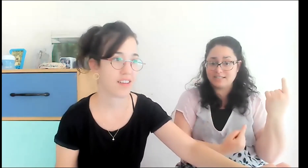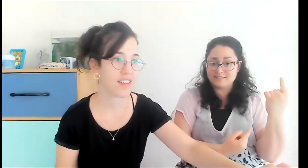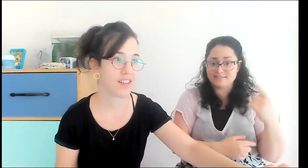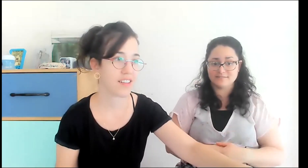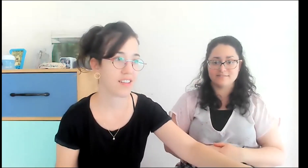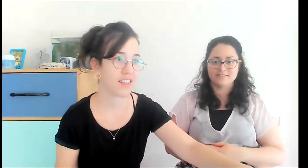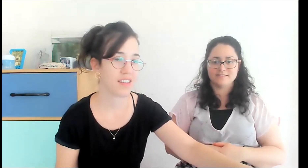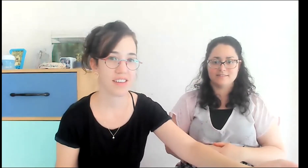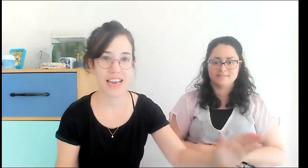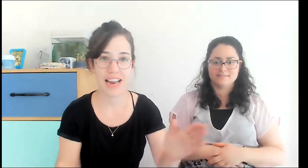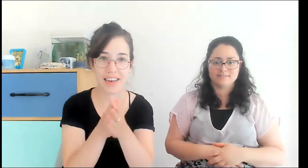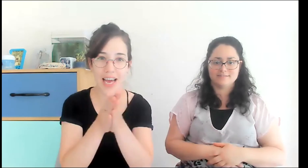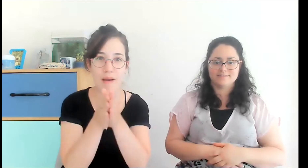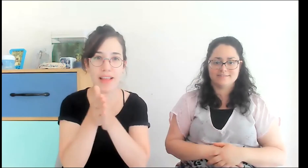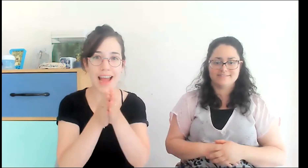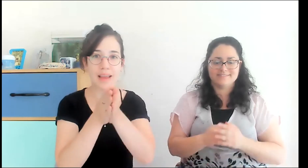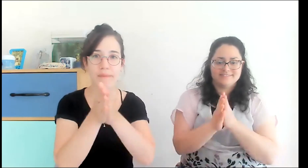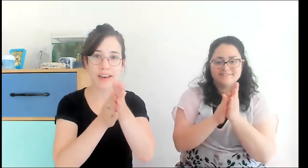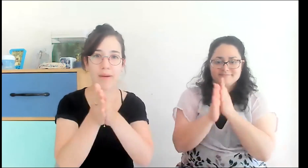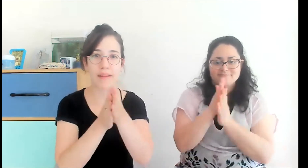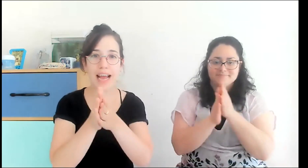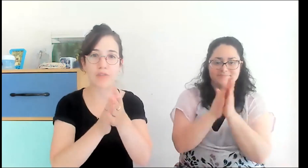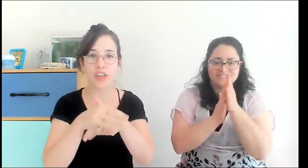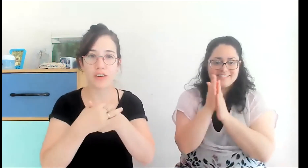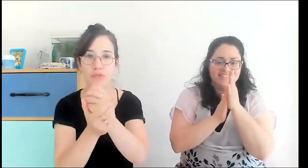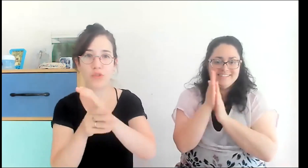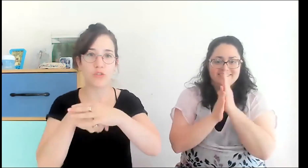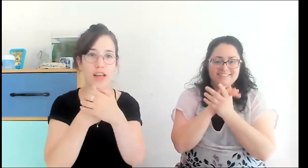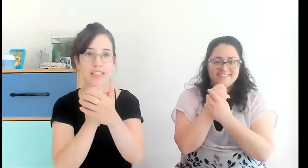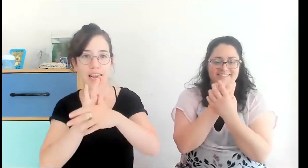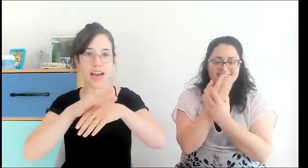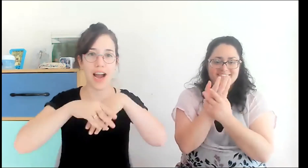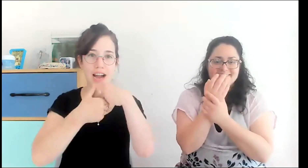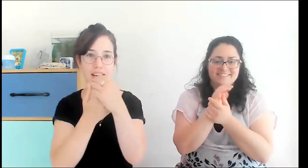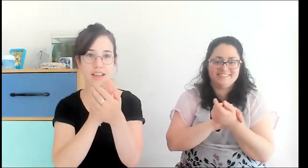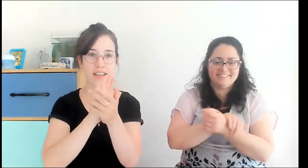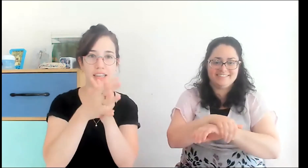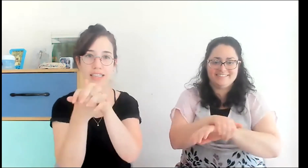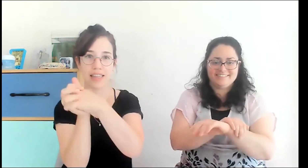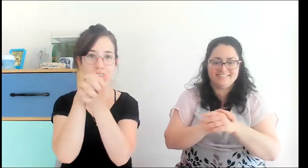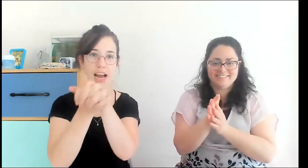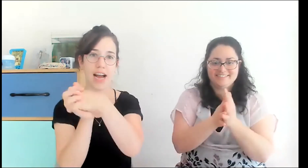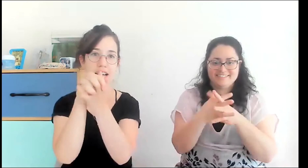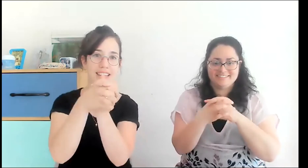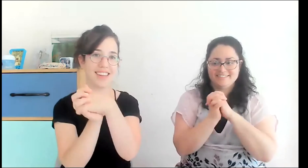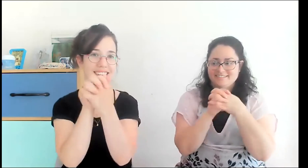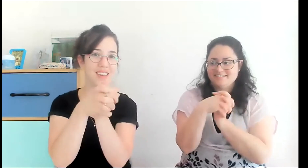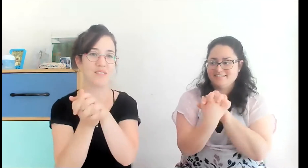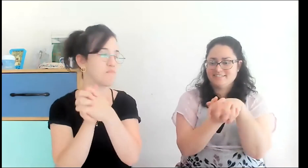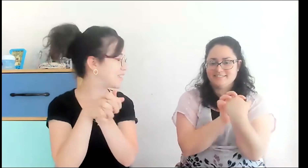והעוקץ. יאללה, לחמם ידיים. לחמם ידיים שלא יתעלפו לנו, נעשה ככה. קצת ככה.